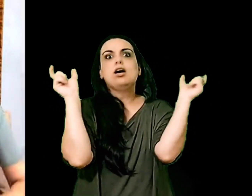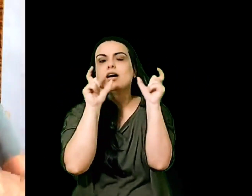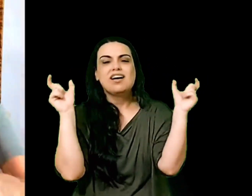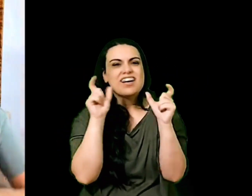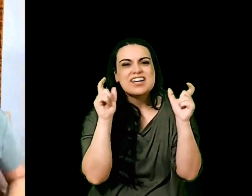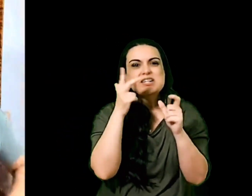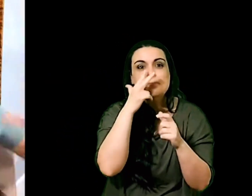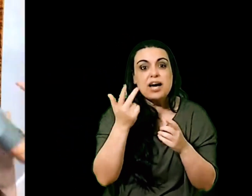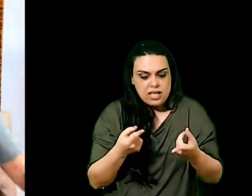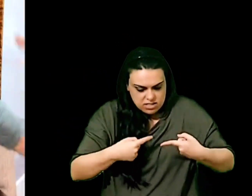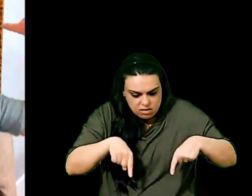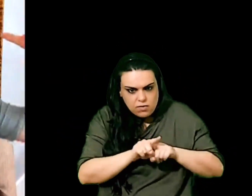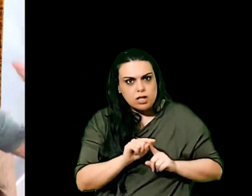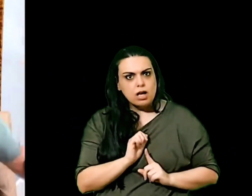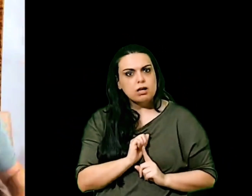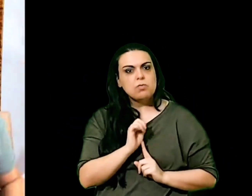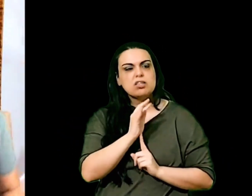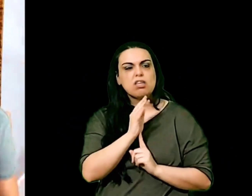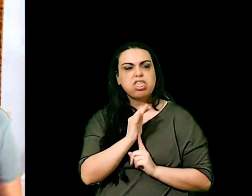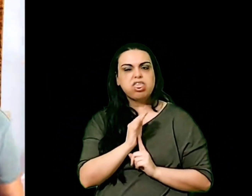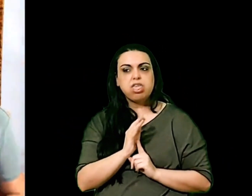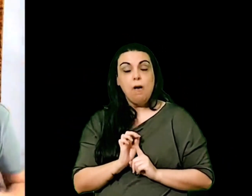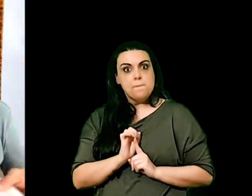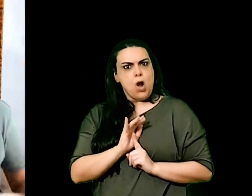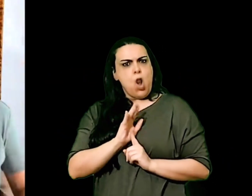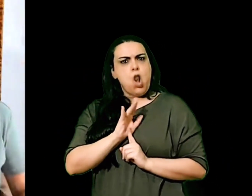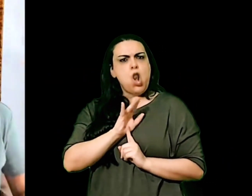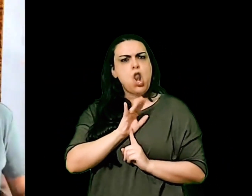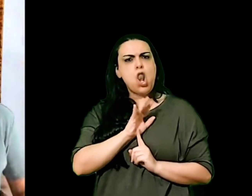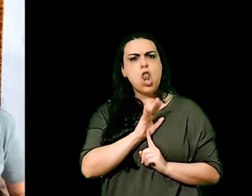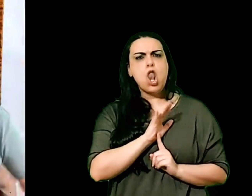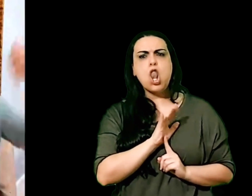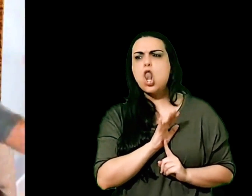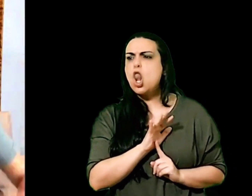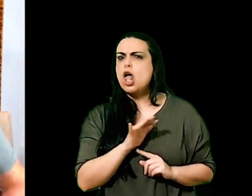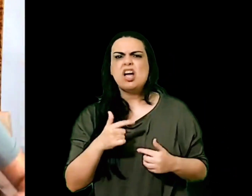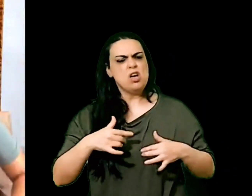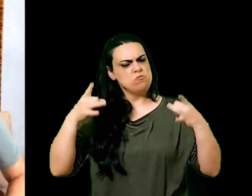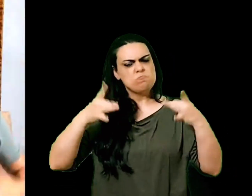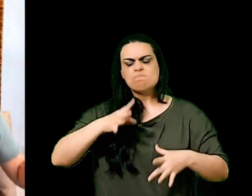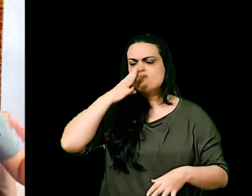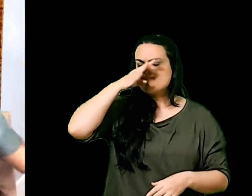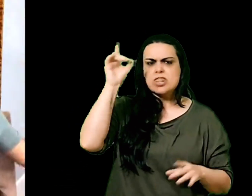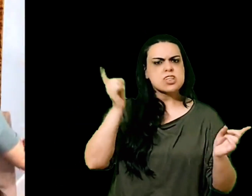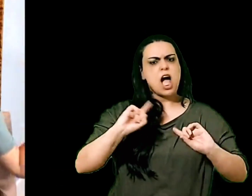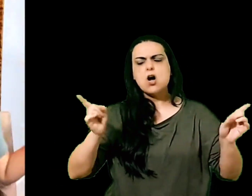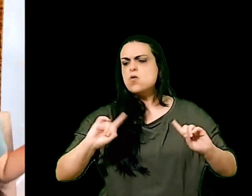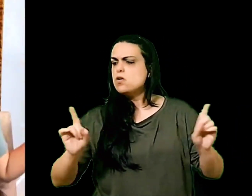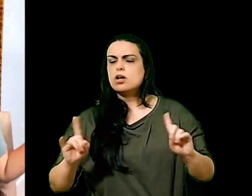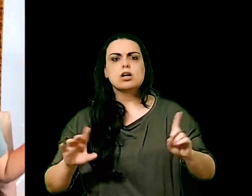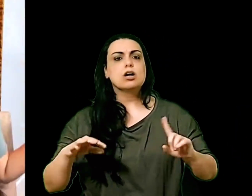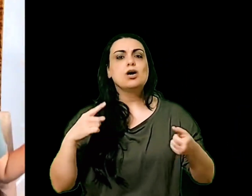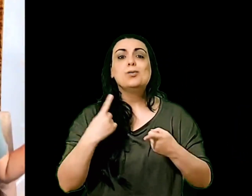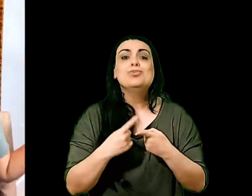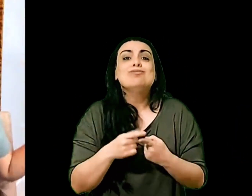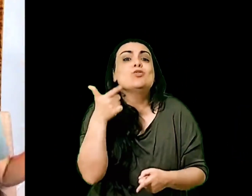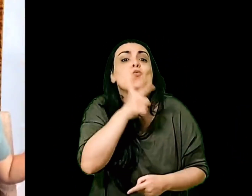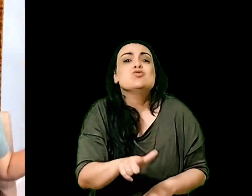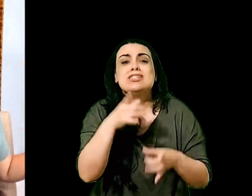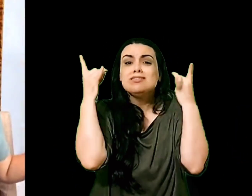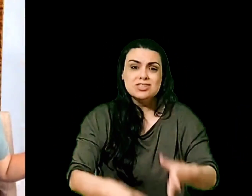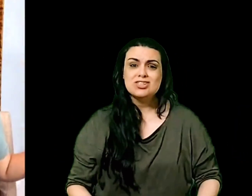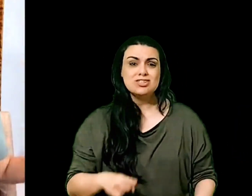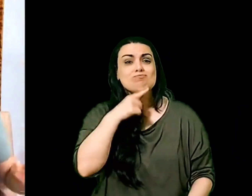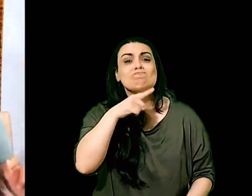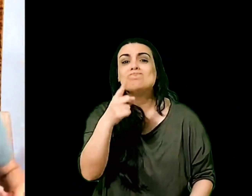desperta. Você acompanha essa live e incendeia. Você lê um texto na palavra de Deus, confirma. Aí você diz, não, desistir também não é uma opção. Por